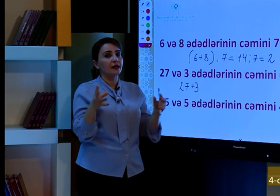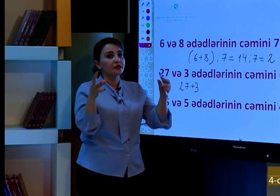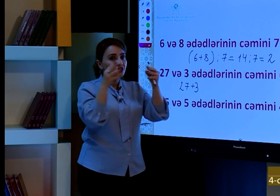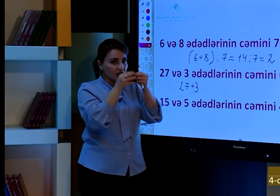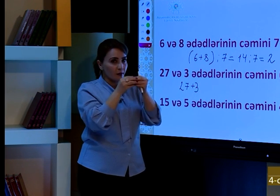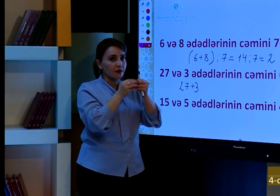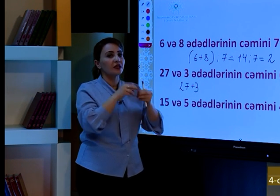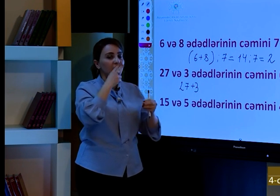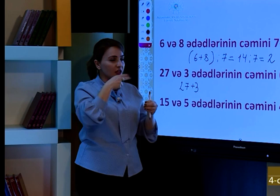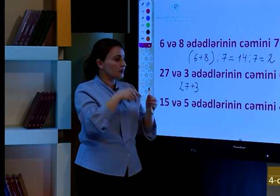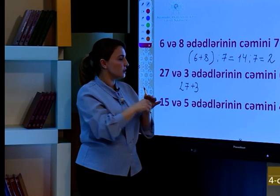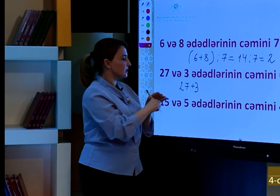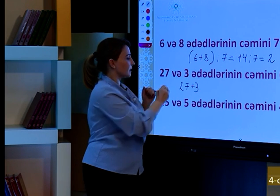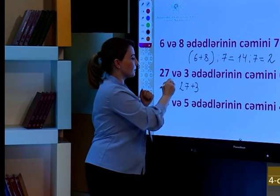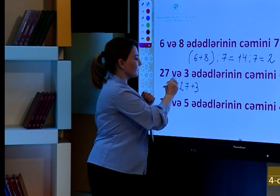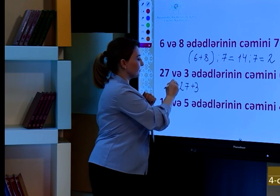Ədədlərinin cəmi deyiriksə,